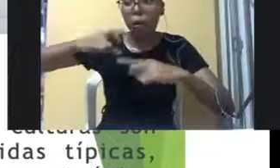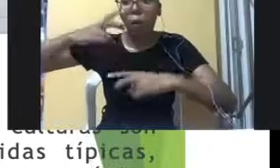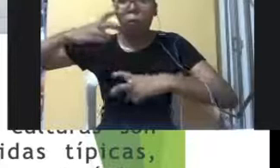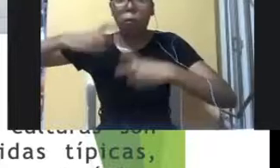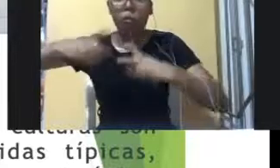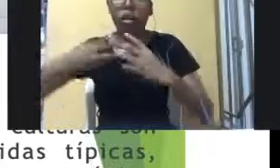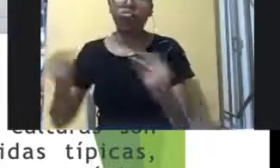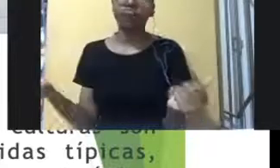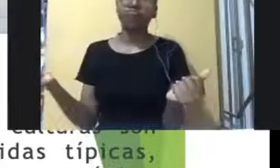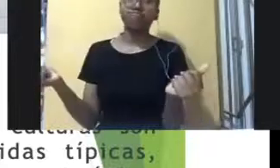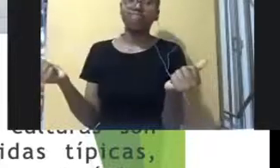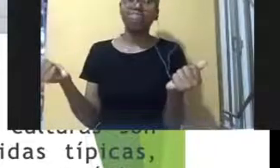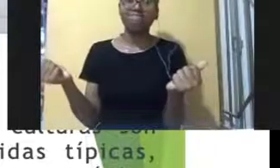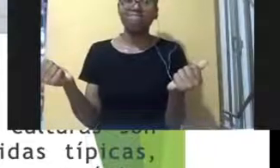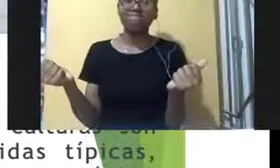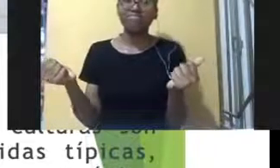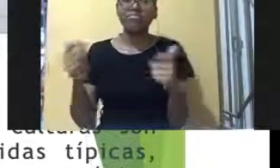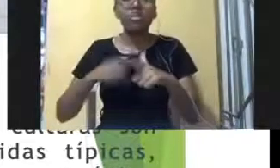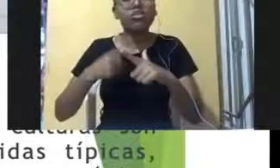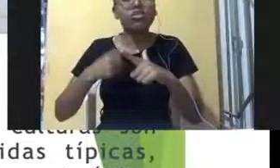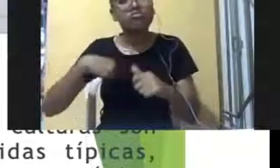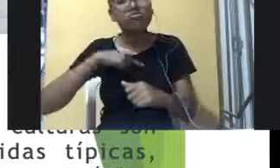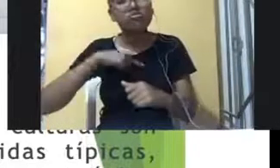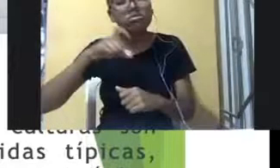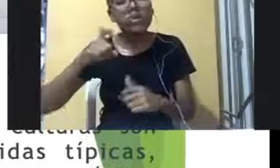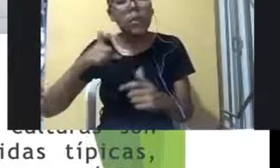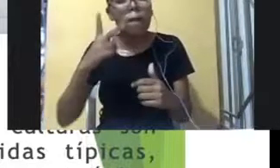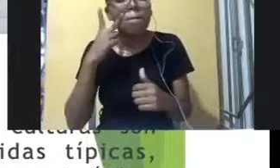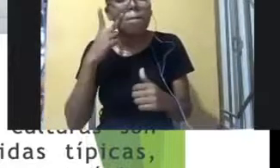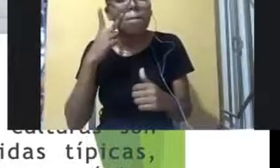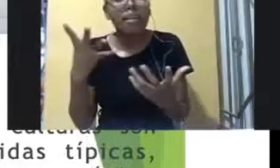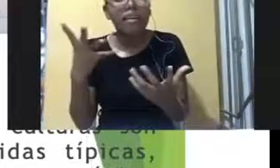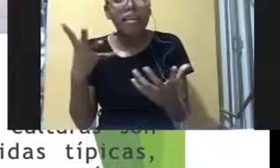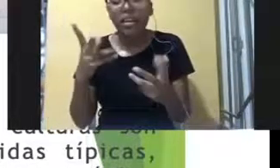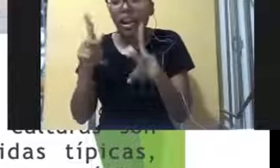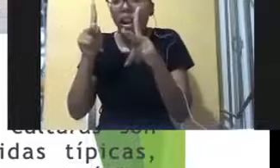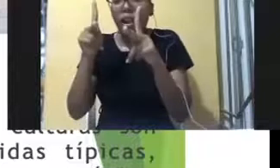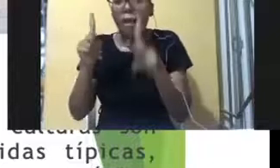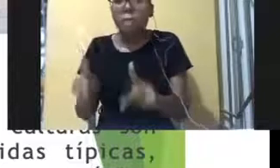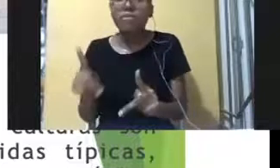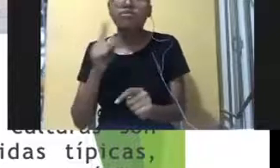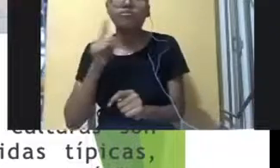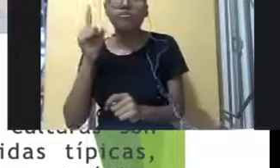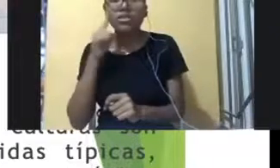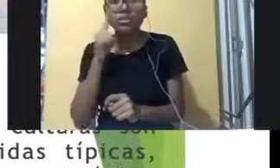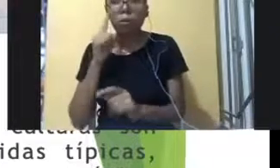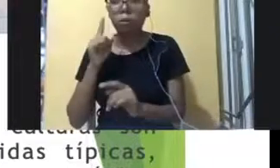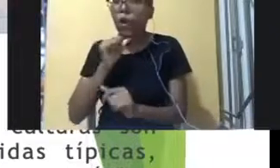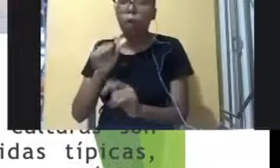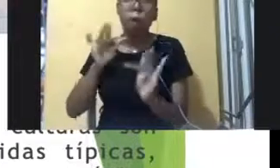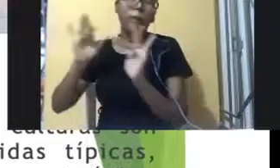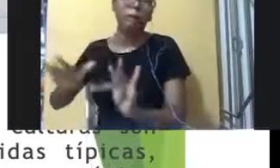tenemos que verlo como persona, tenemos que verlo como un ser humano, con emociones,